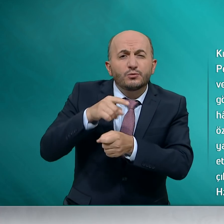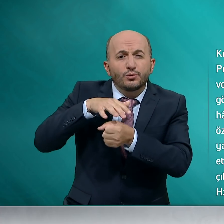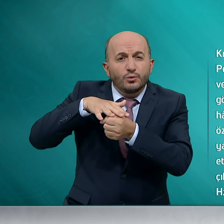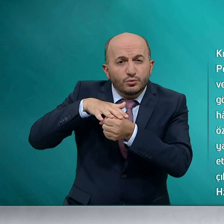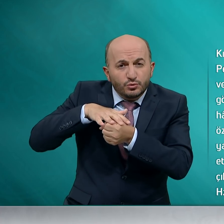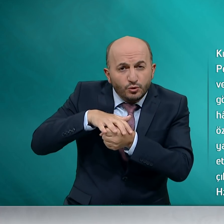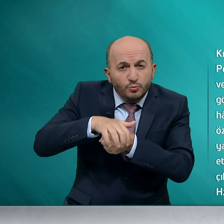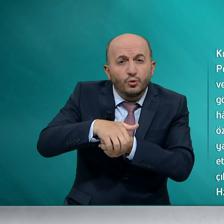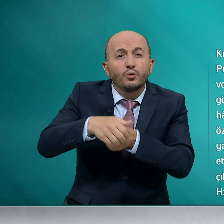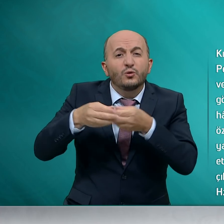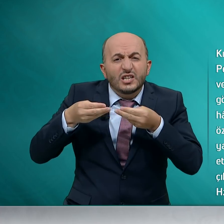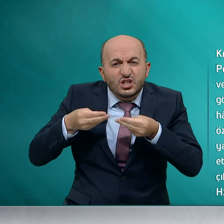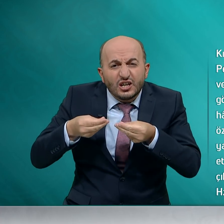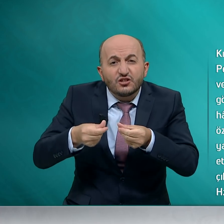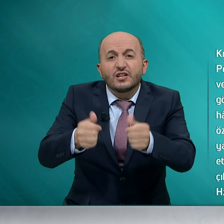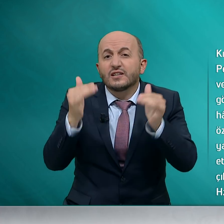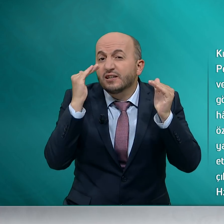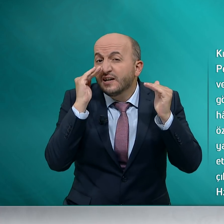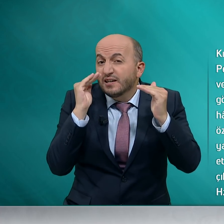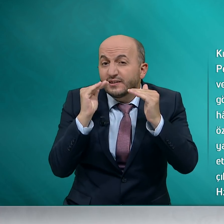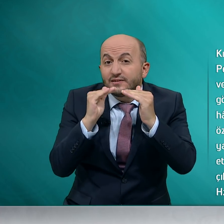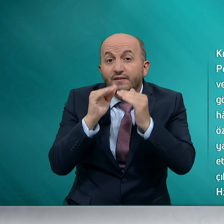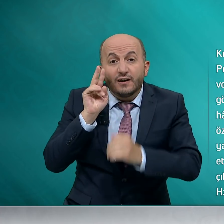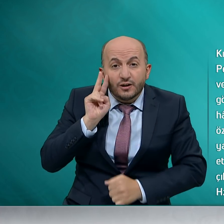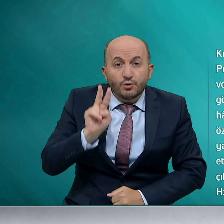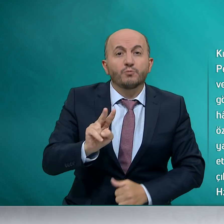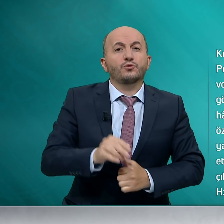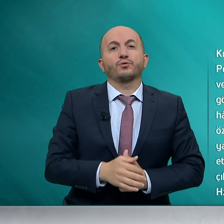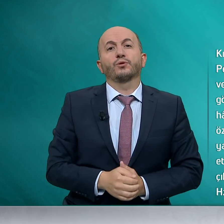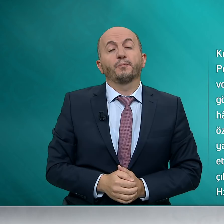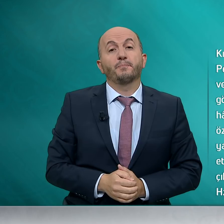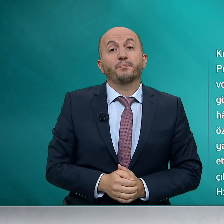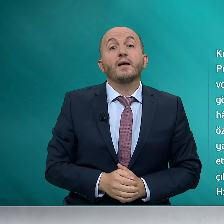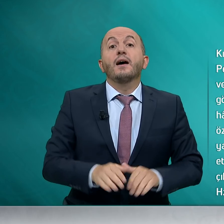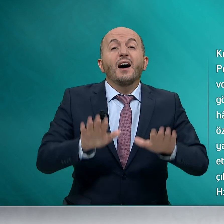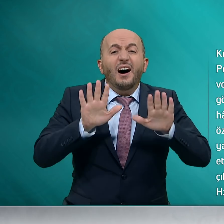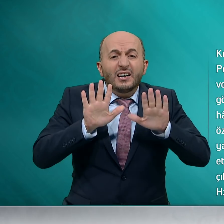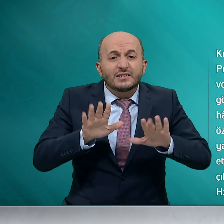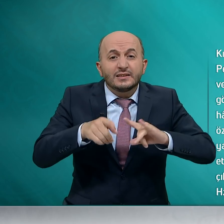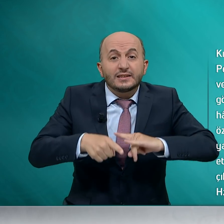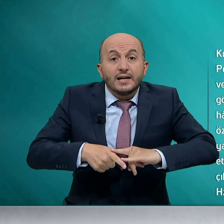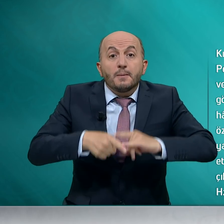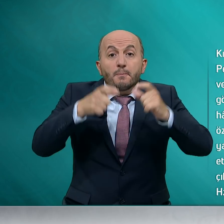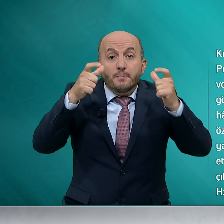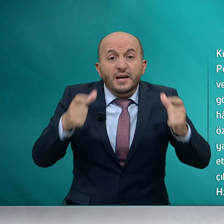türlü zulmü ve işkenceyi reva görmüştü. Artık